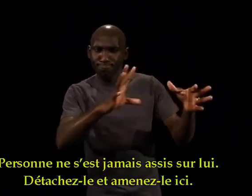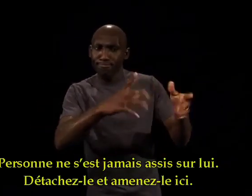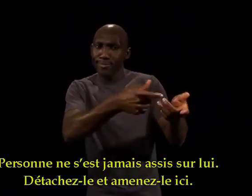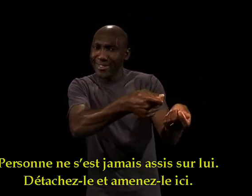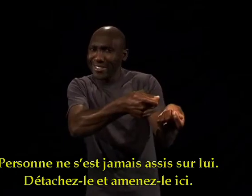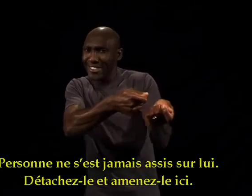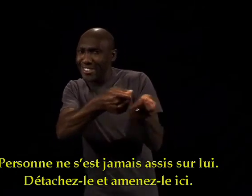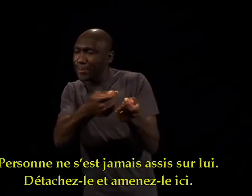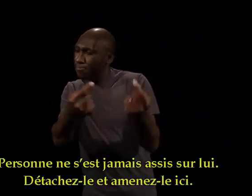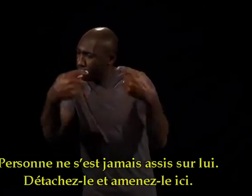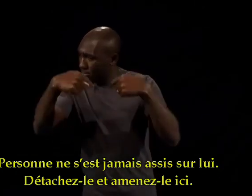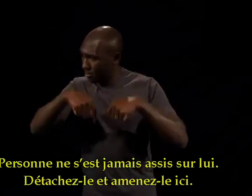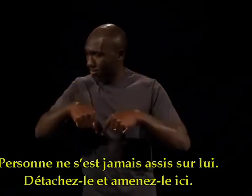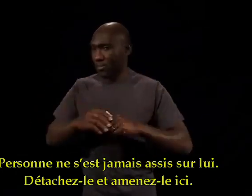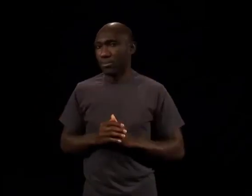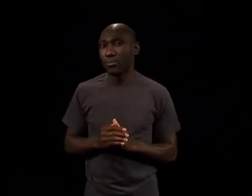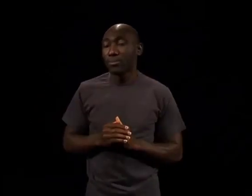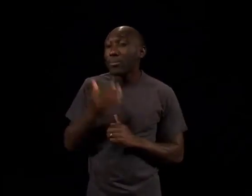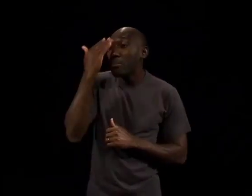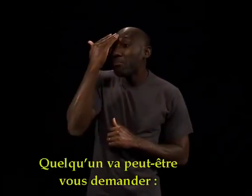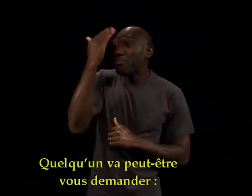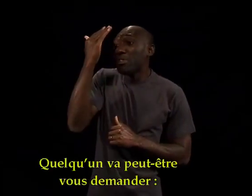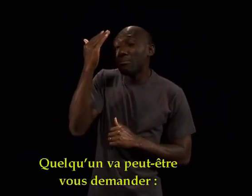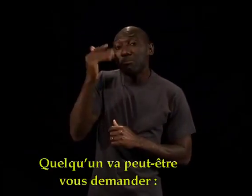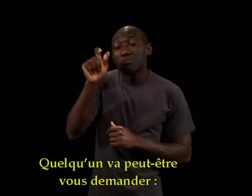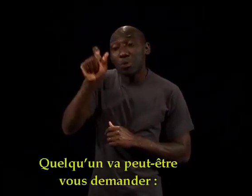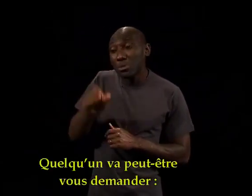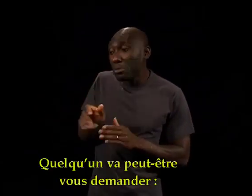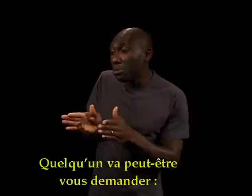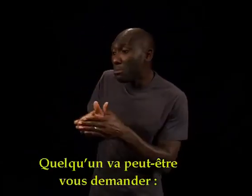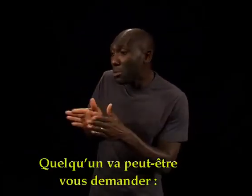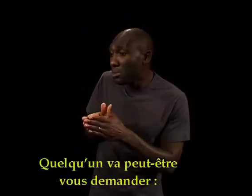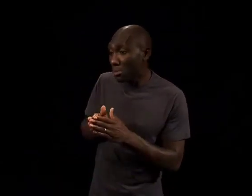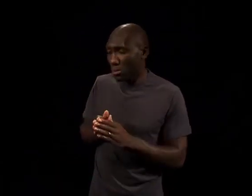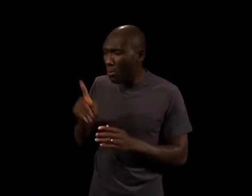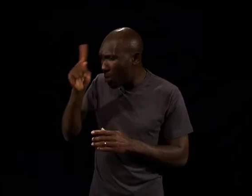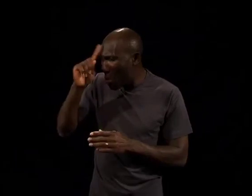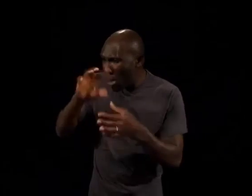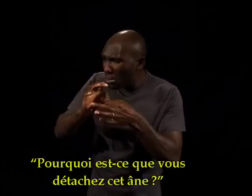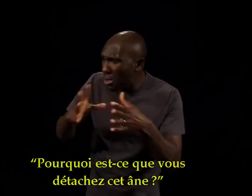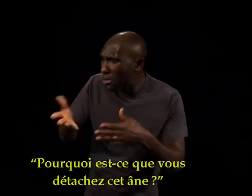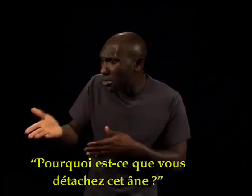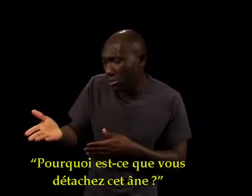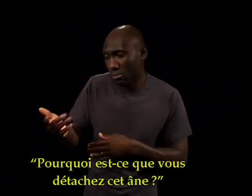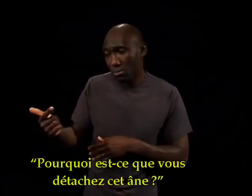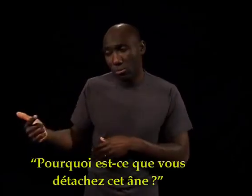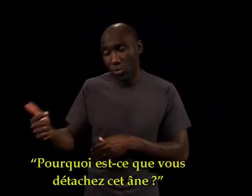Détachez-le et amenez-le ici. Quelqu'un va peut-être vous demander: Pourquoi est-ce que vous détachez cet